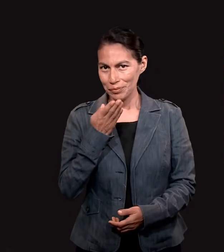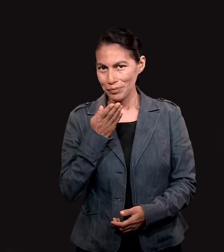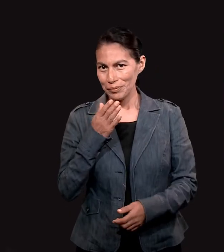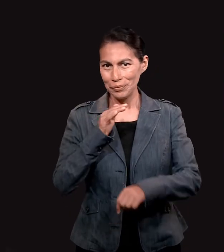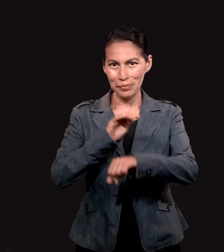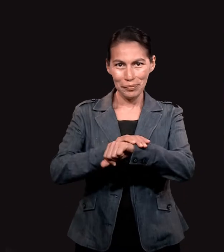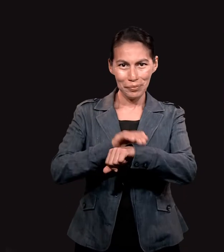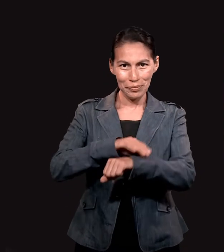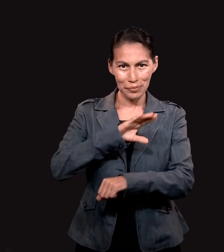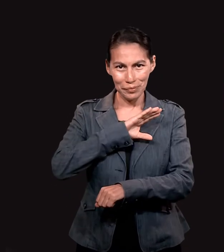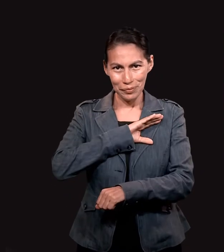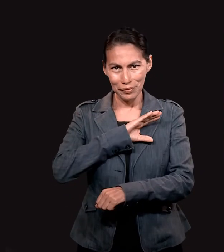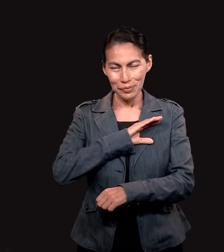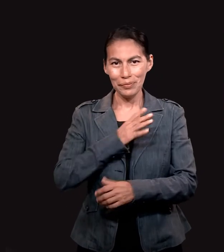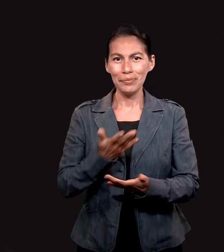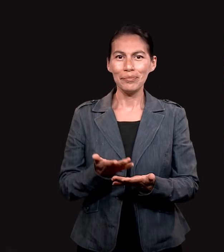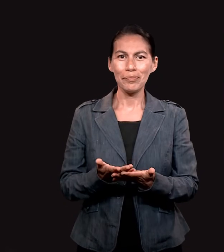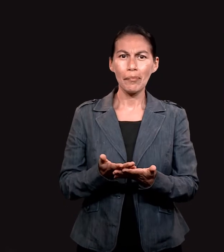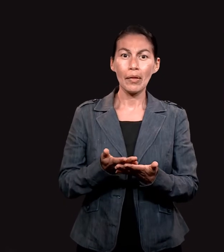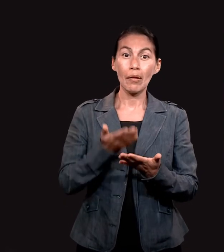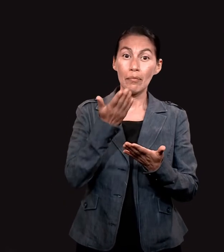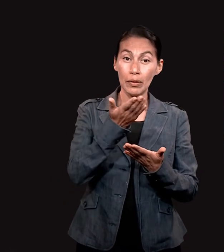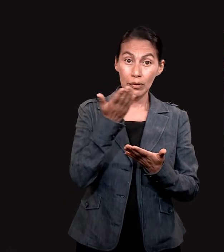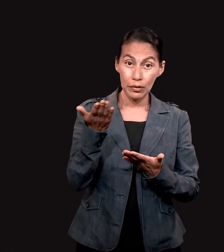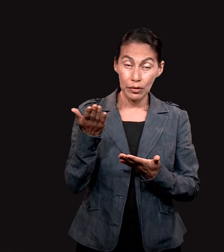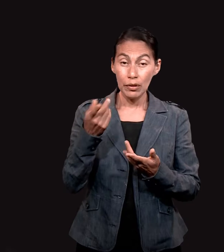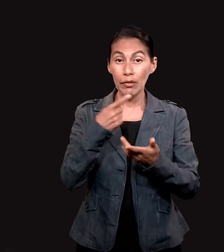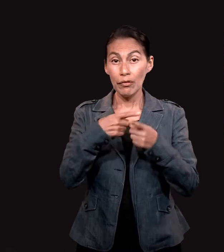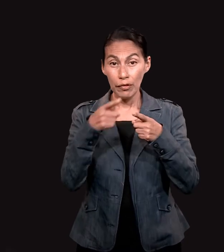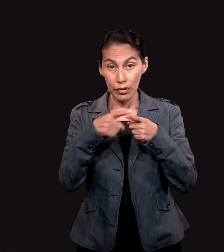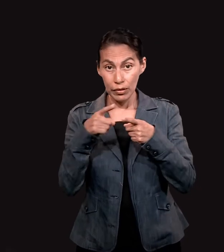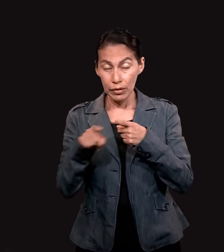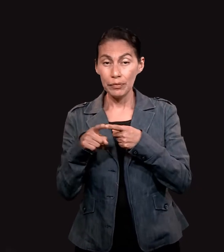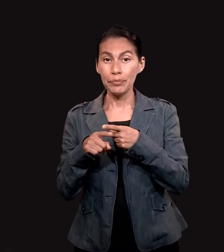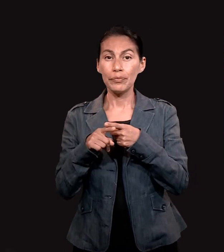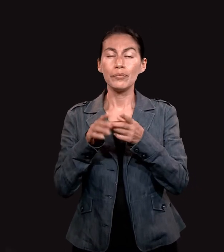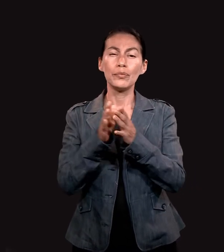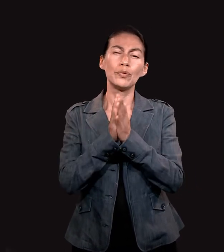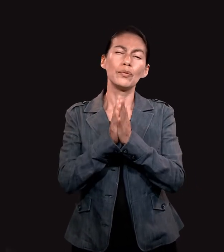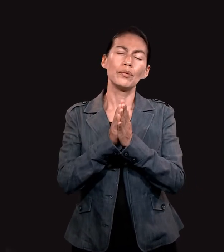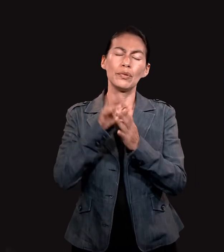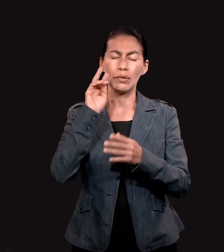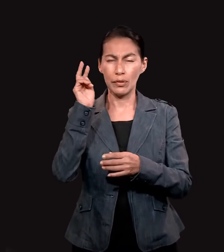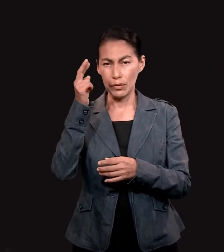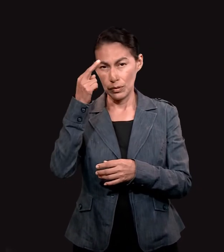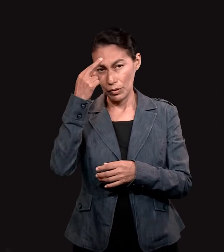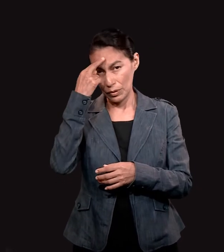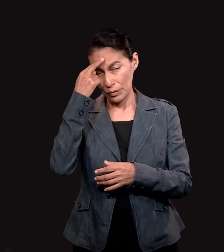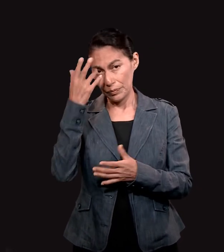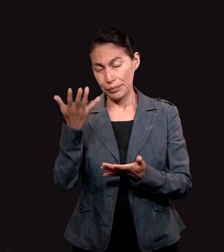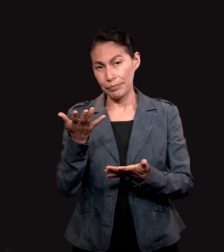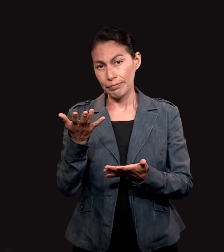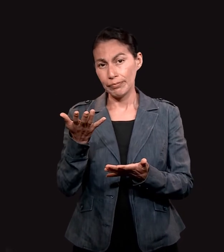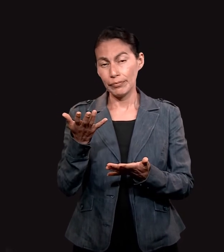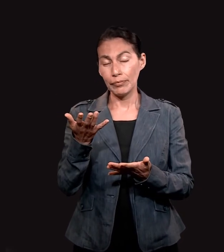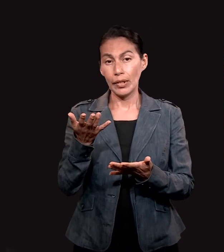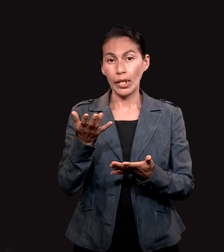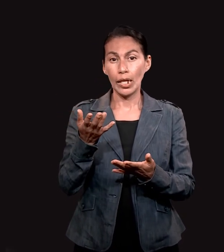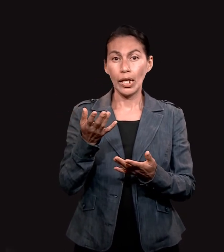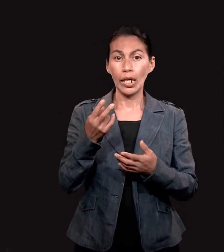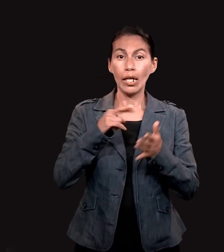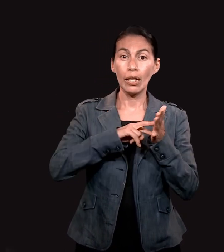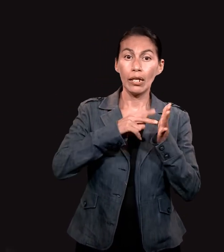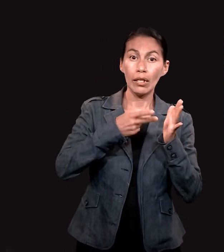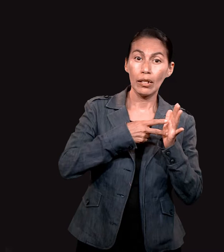Muy bien, queridos, nos han venido diferentes peticiones de oración. Recuerden, por